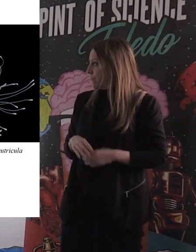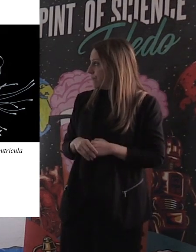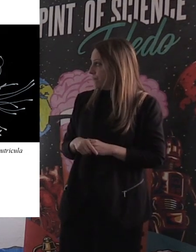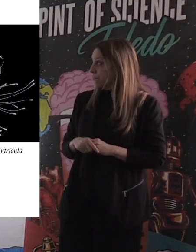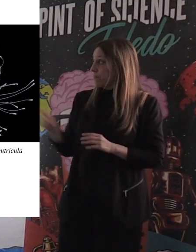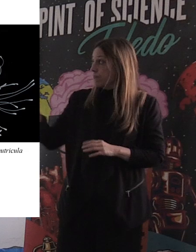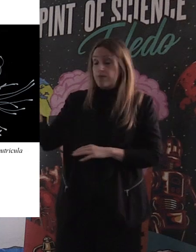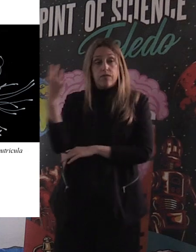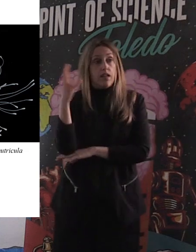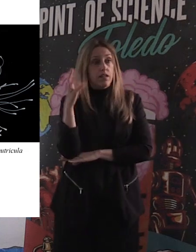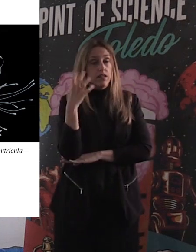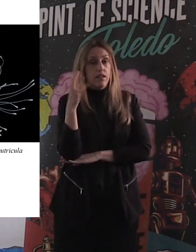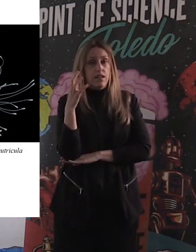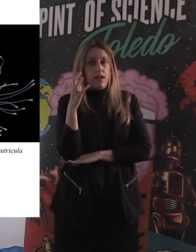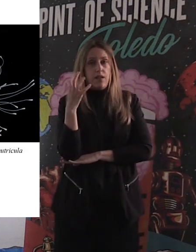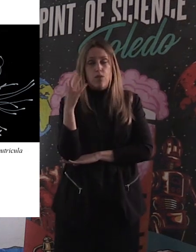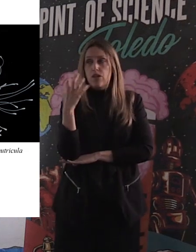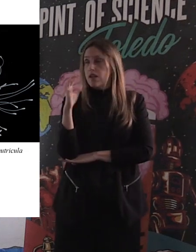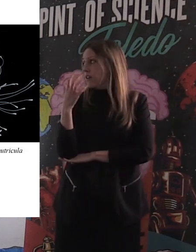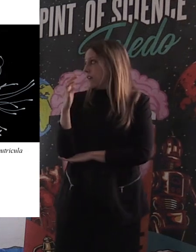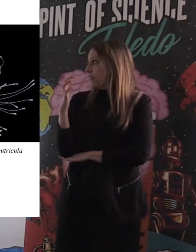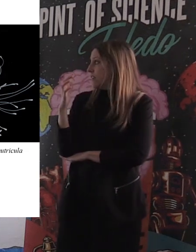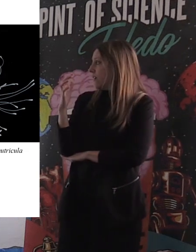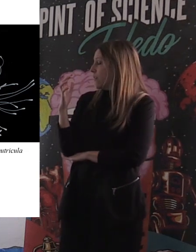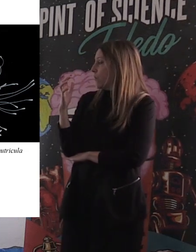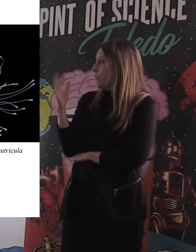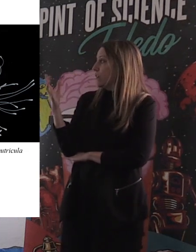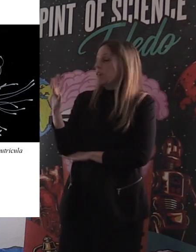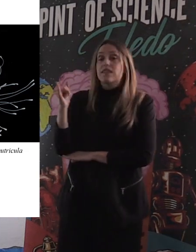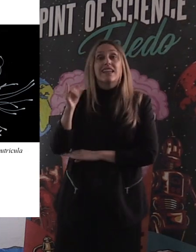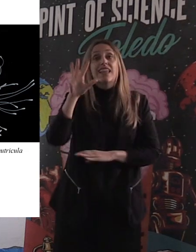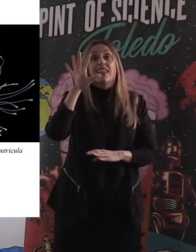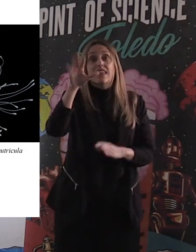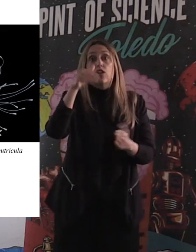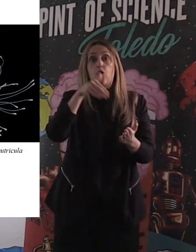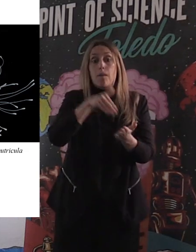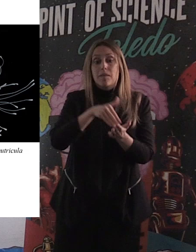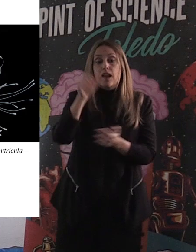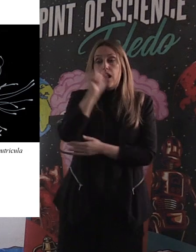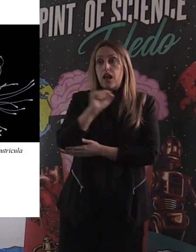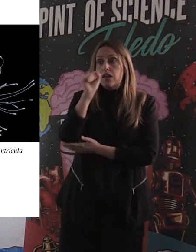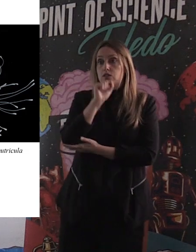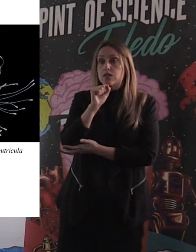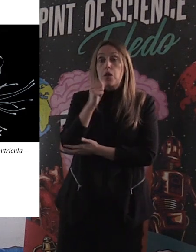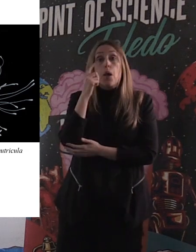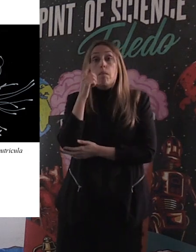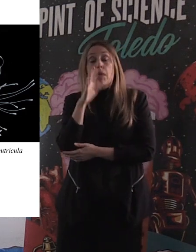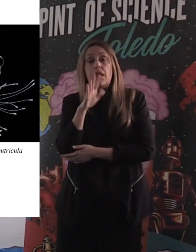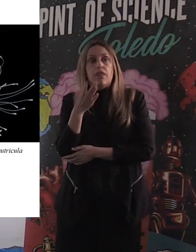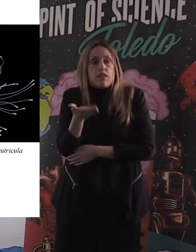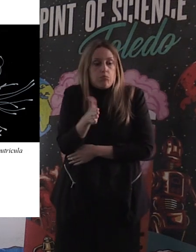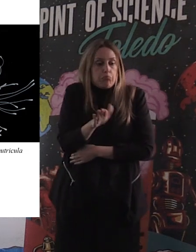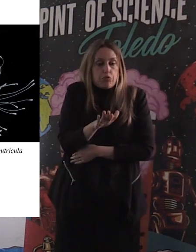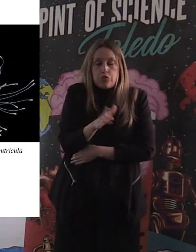El árbol este, un pino en Nevada, tiene 5.000 años ya y parece que no muere.